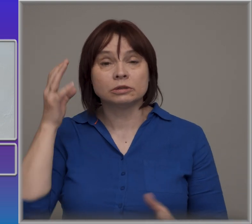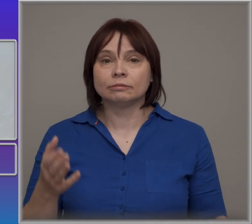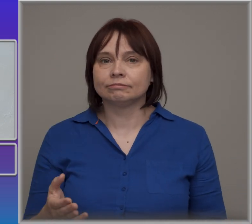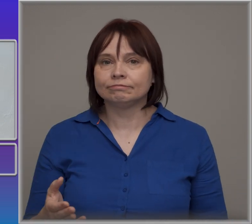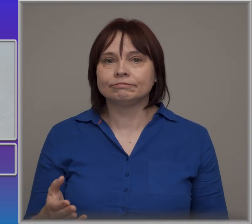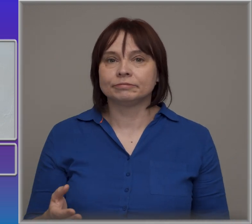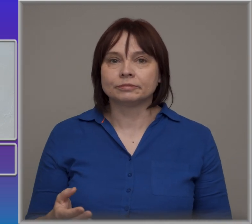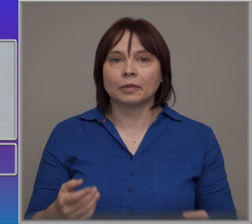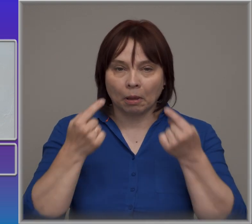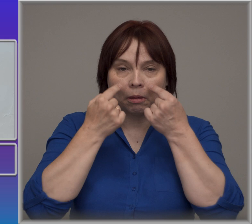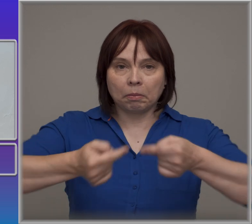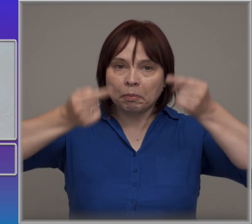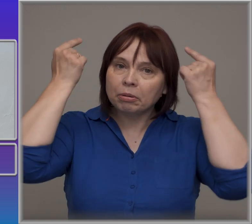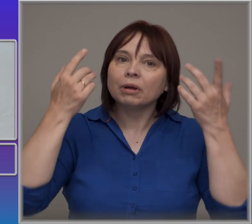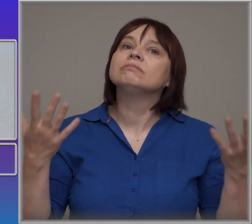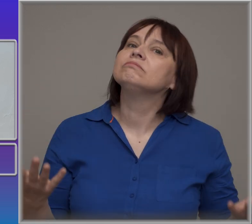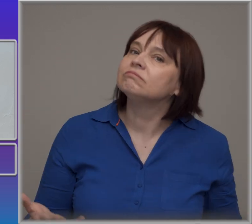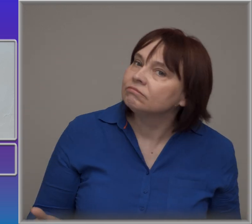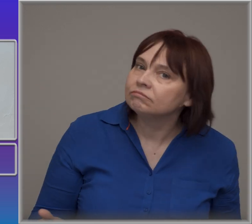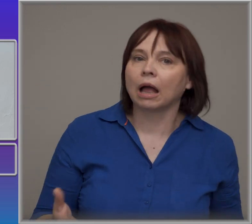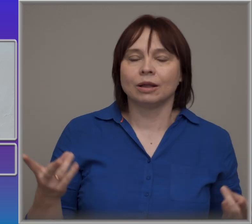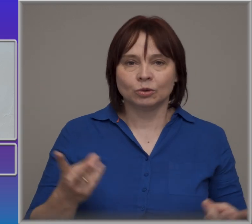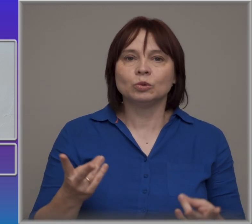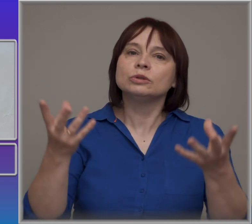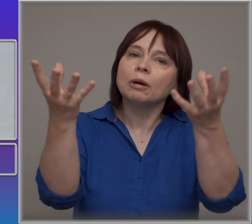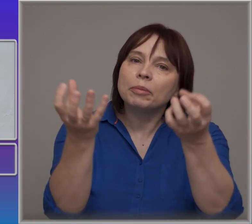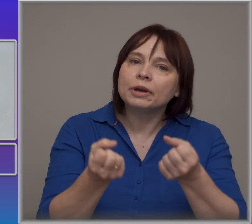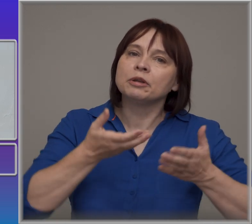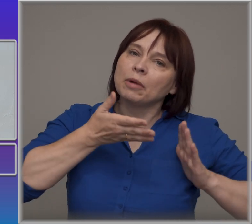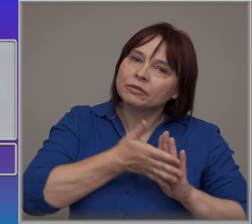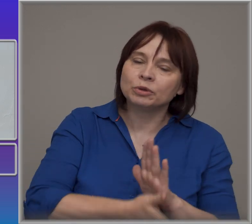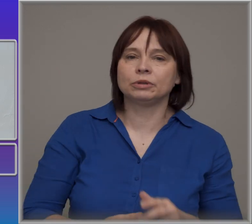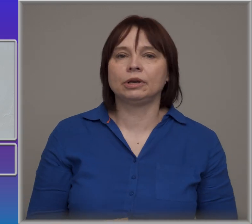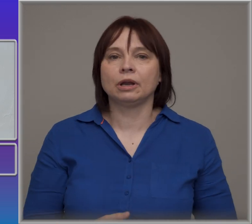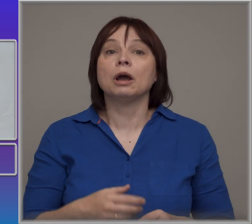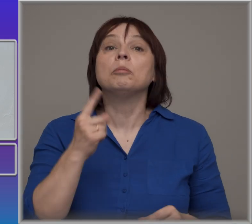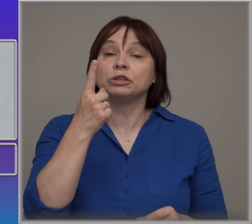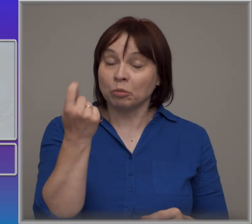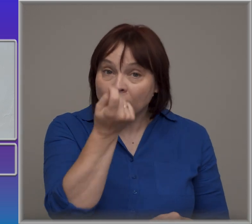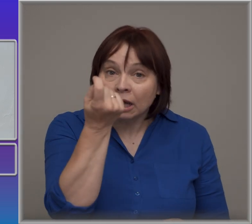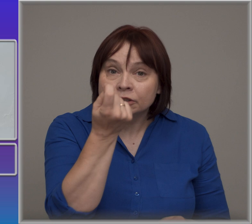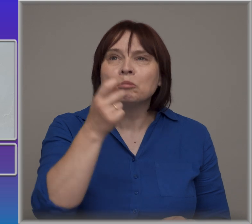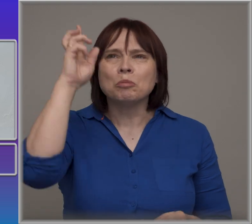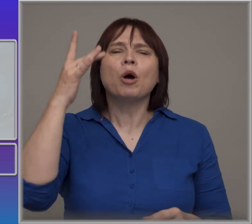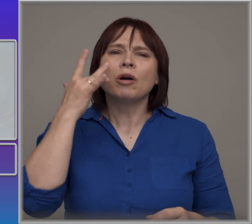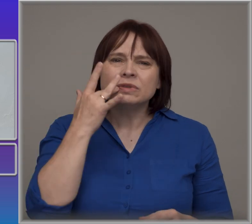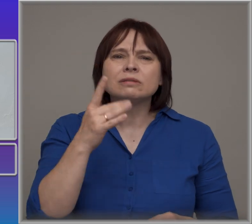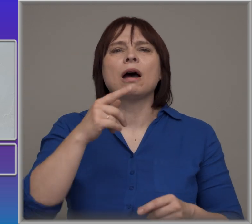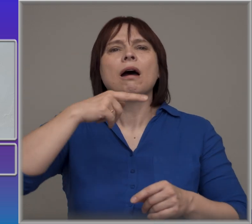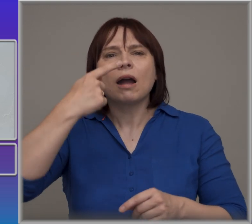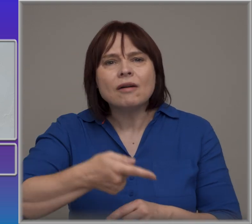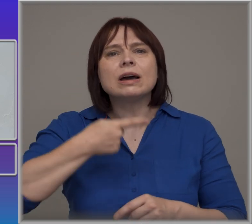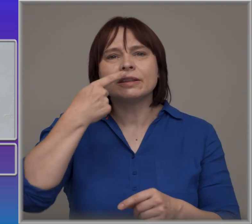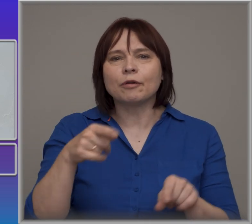Аминь. Сеятель вышел, и он не останавливается, Господь сеет Слово Свое. И поэтому вот это важно не просто посмотреть, о, семя, надо же,